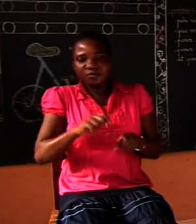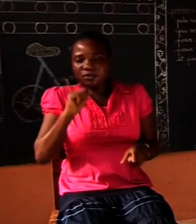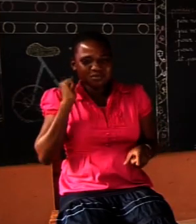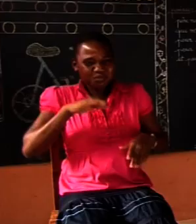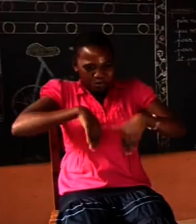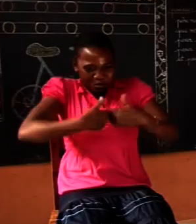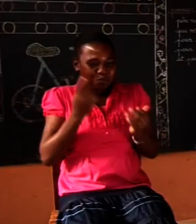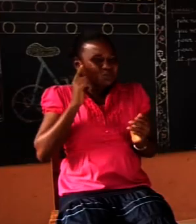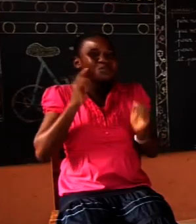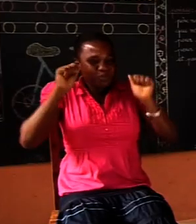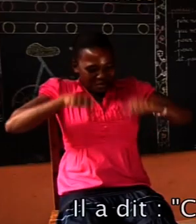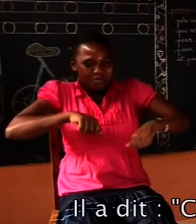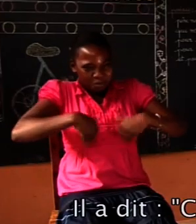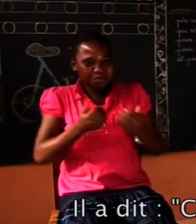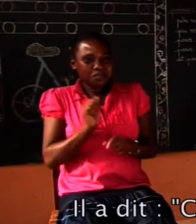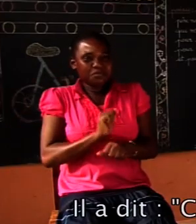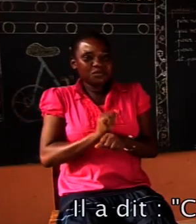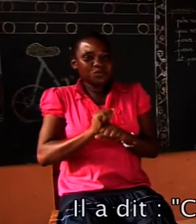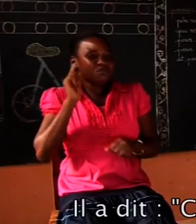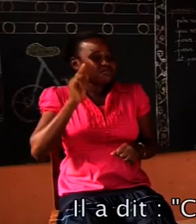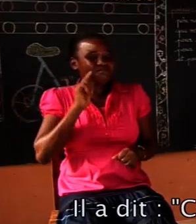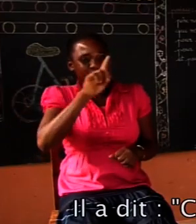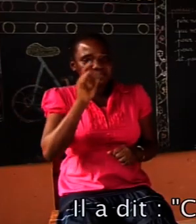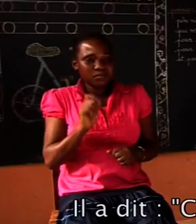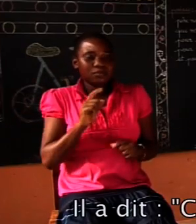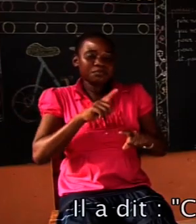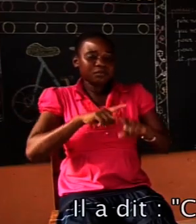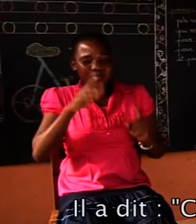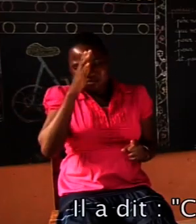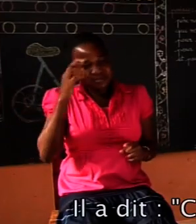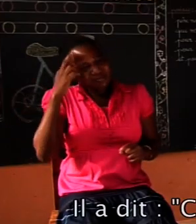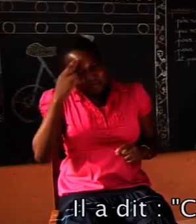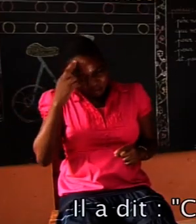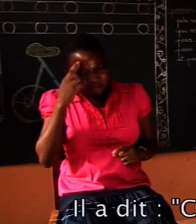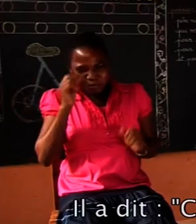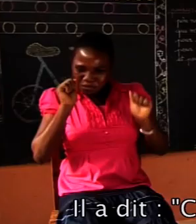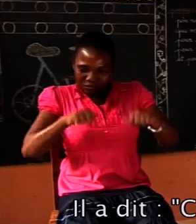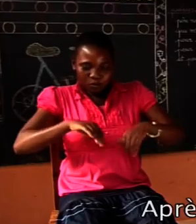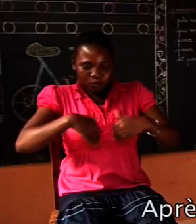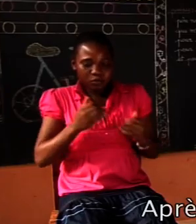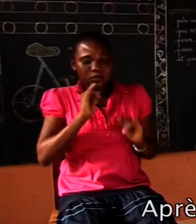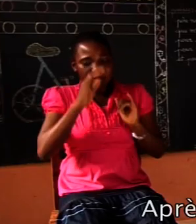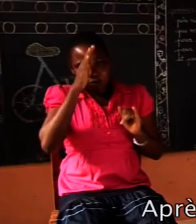d'accord. Il a refusé. Il a dit comment est-ce que les sourds peuvent aller à l'école. Après, il a